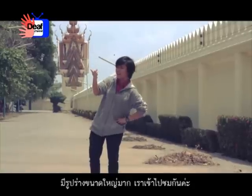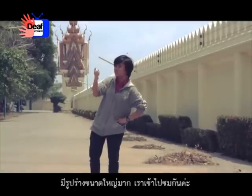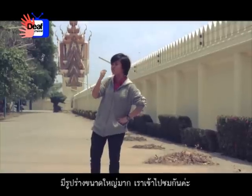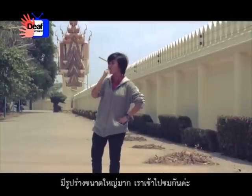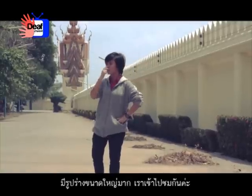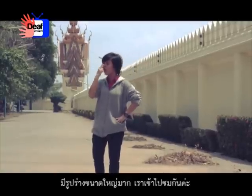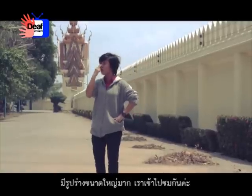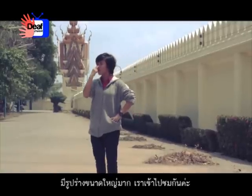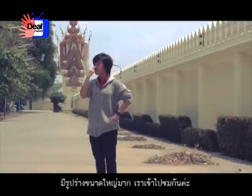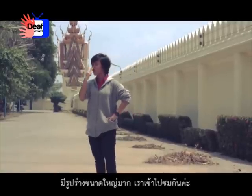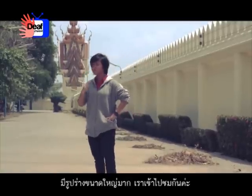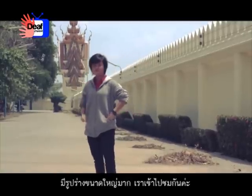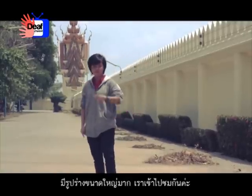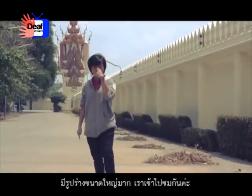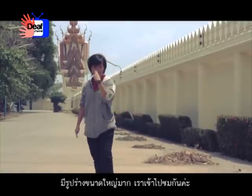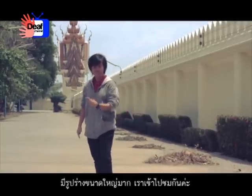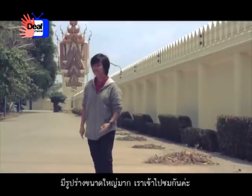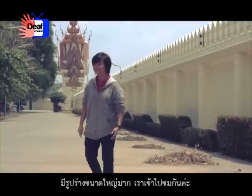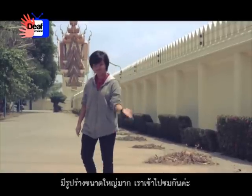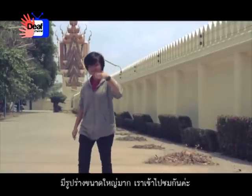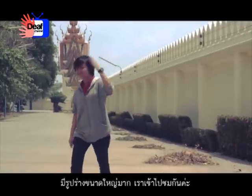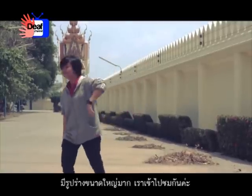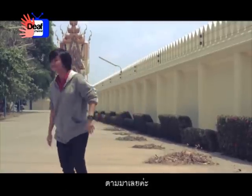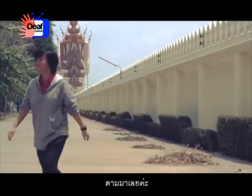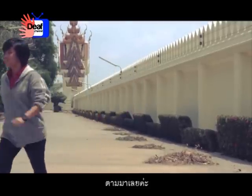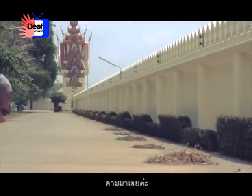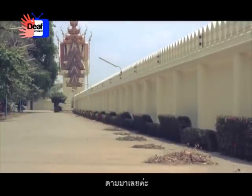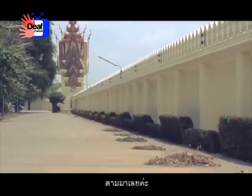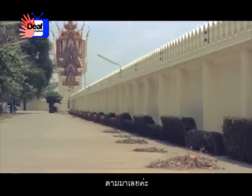ใหญ่นั้นต้องเข้าไปชมกันแล้วค่ะตามไปชมกันเลยค่ะ